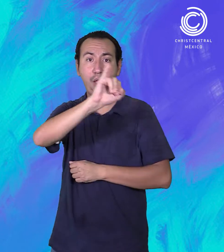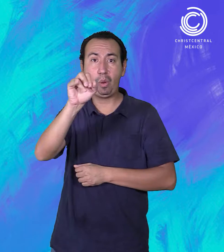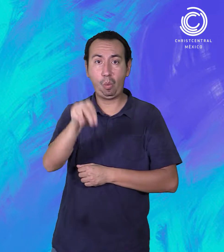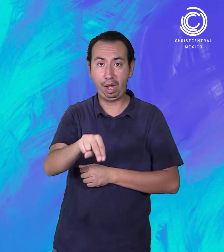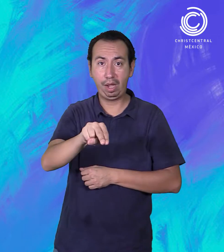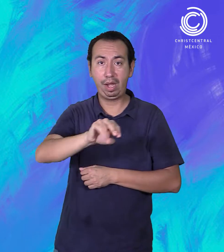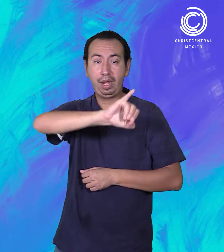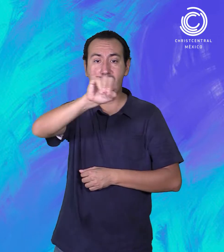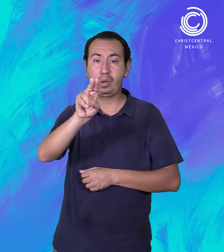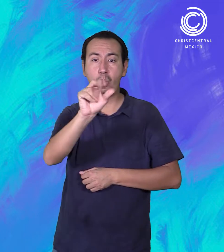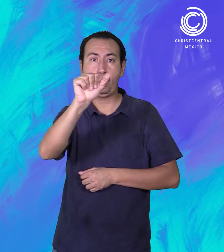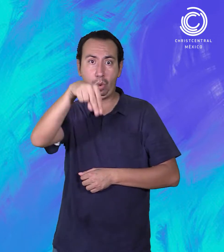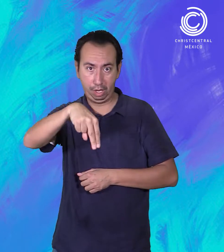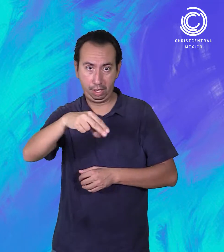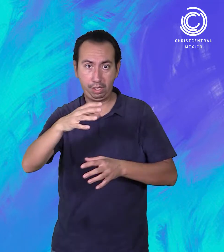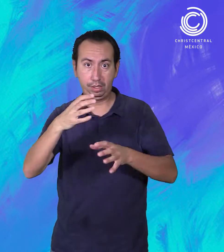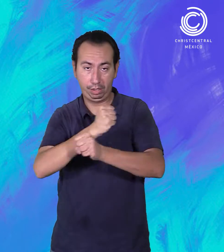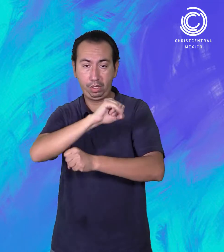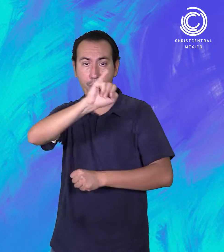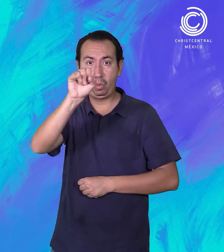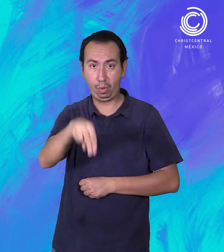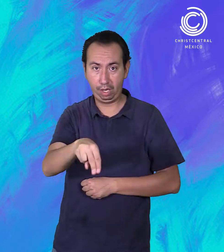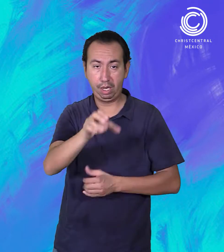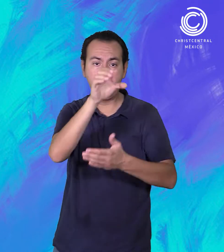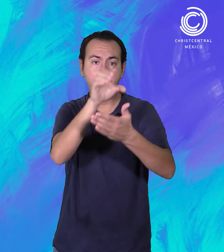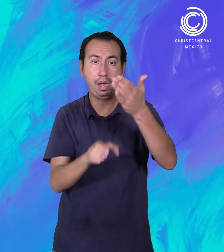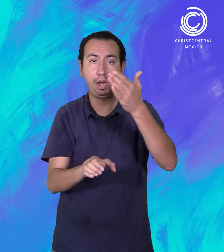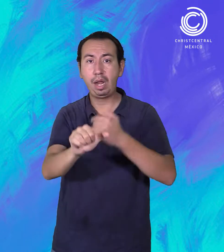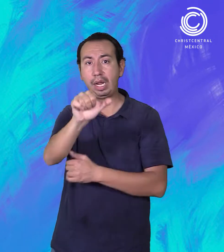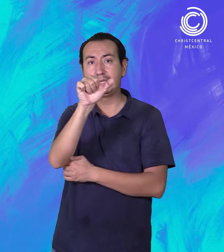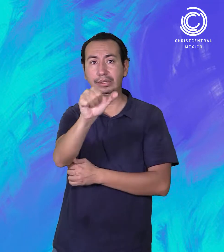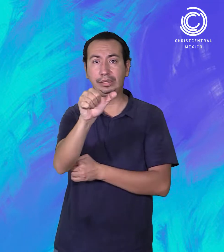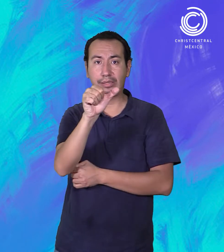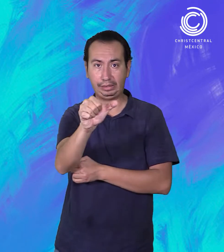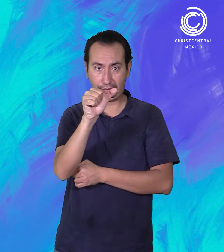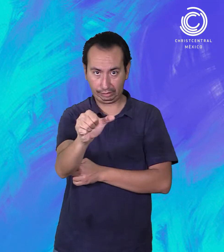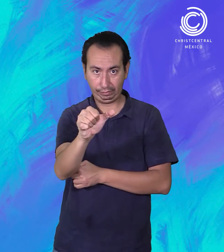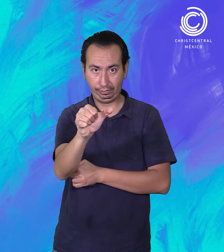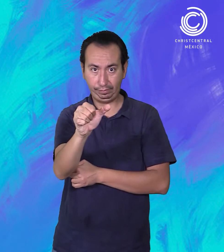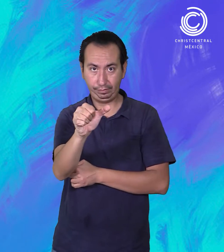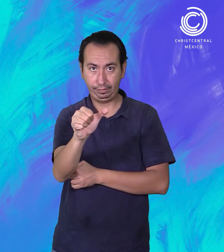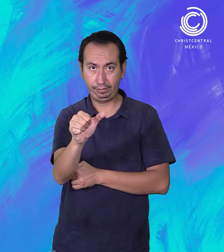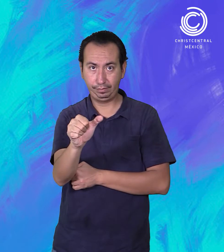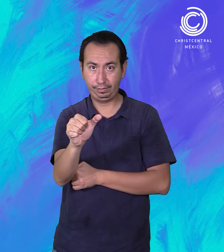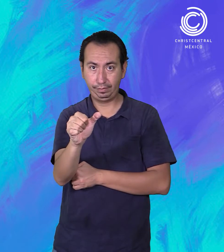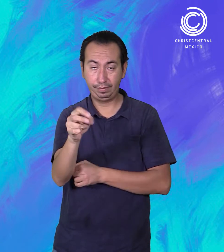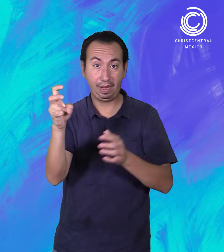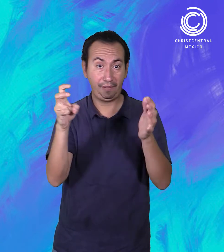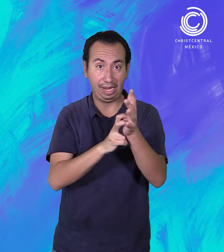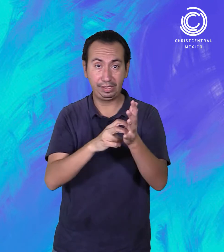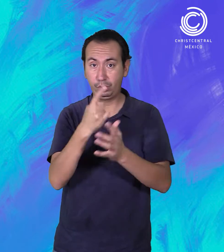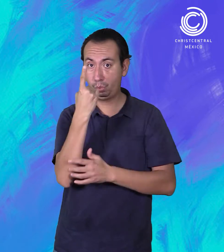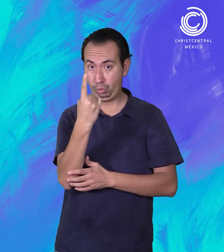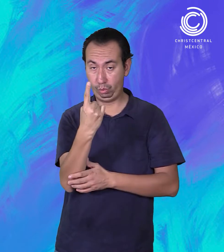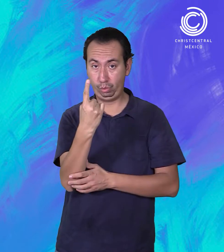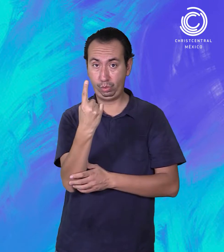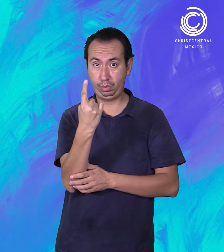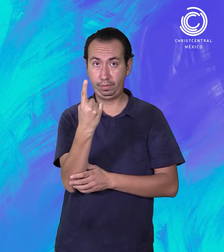en el capítulo 16, Juan 16. Estas cosas, en el versículo